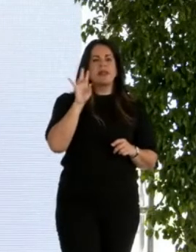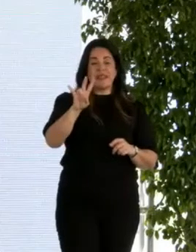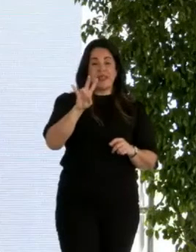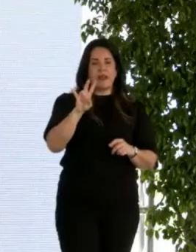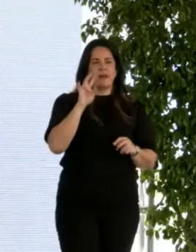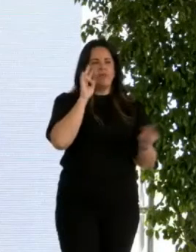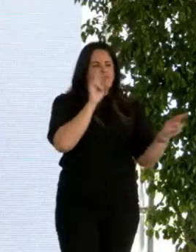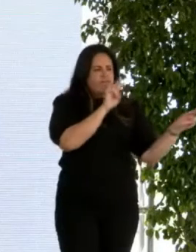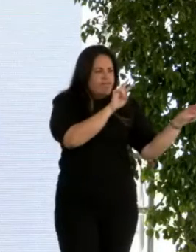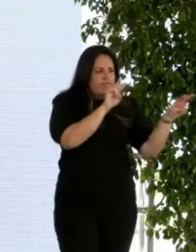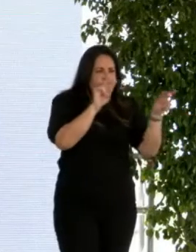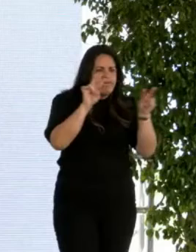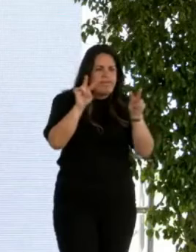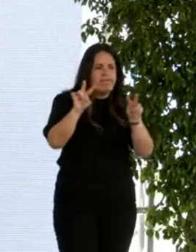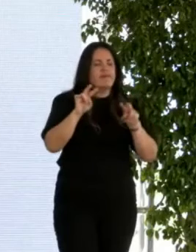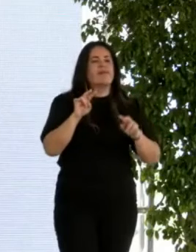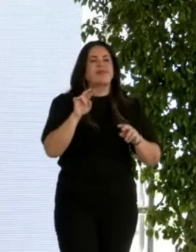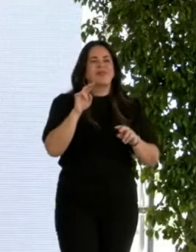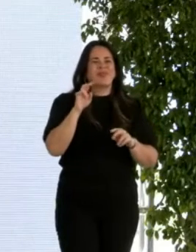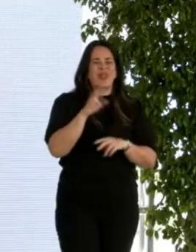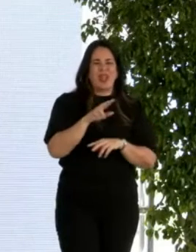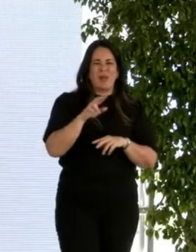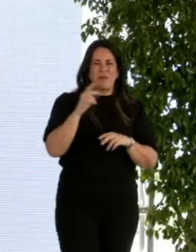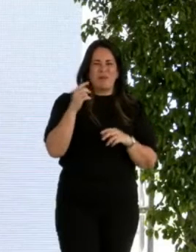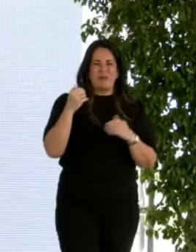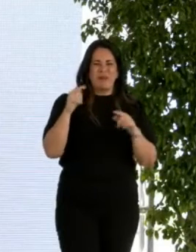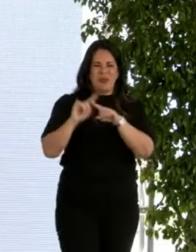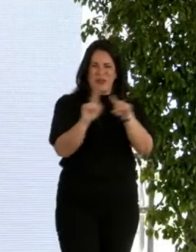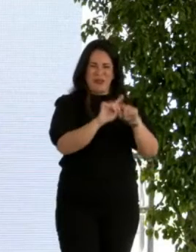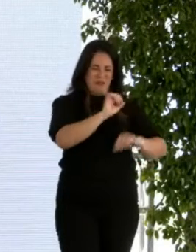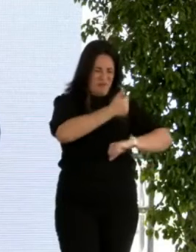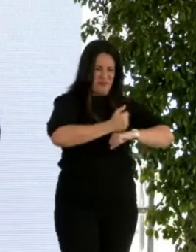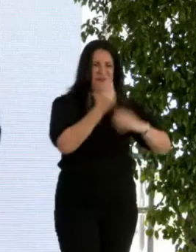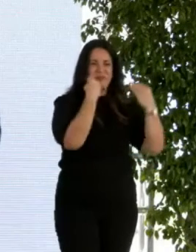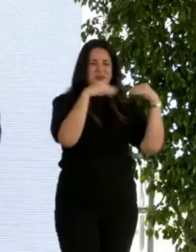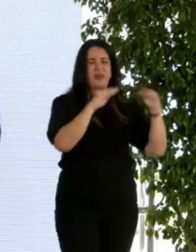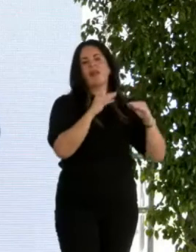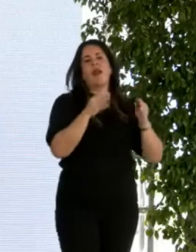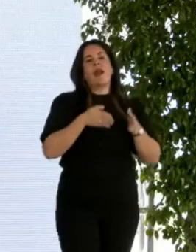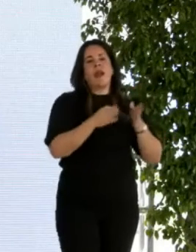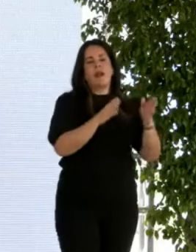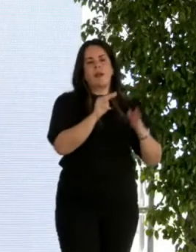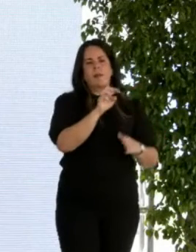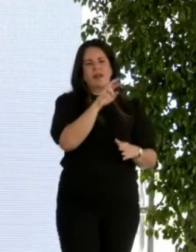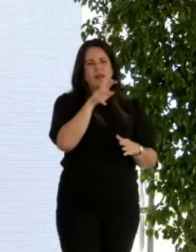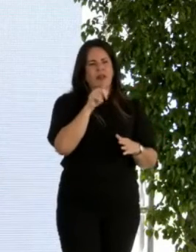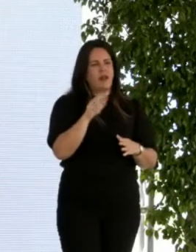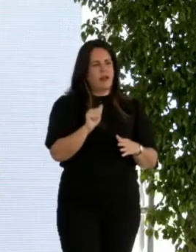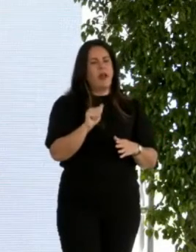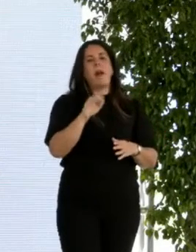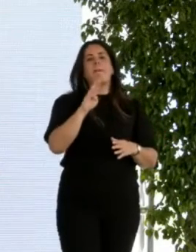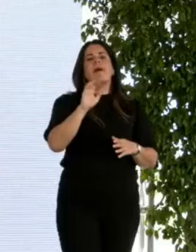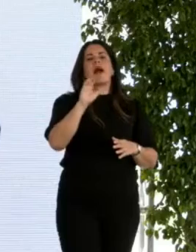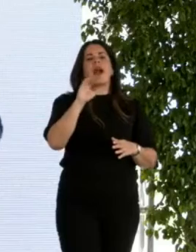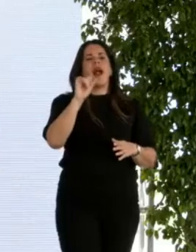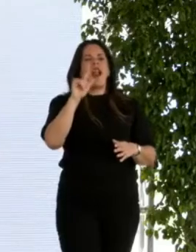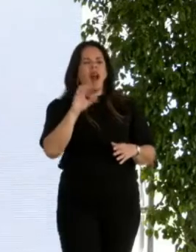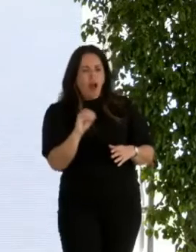ver una experiencia de chinchorreo. Van a ver unos puestos en lo que se va a llamar la calle Marina, donde tú vas a poder probar